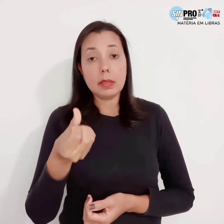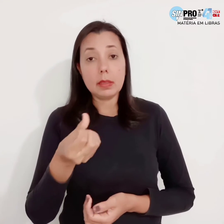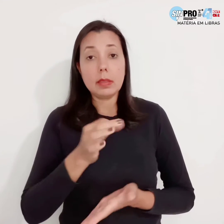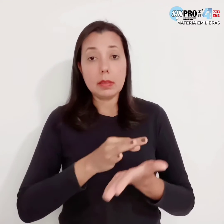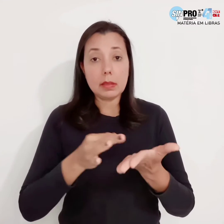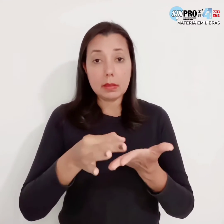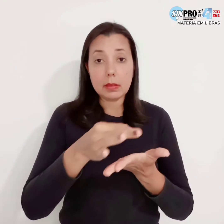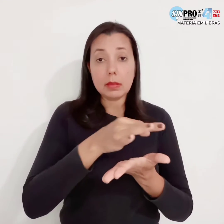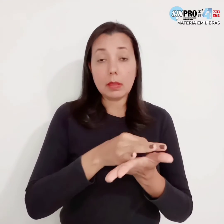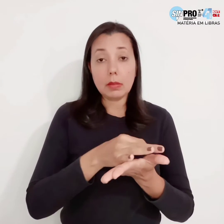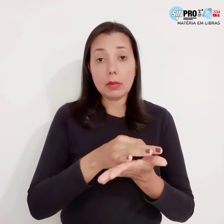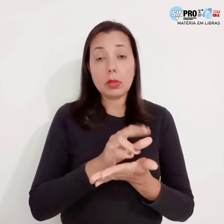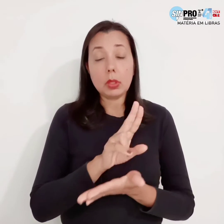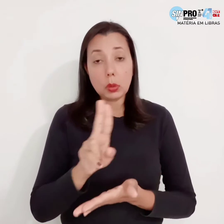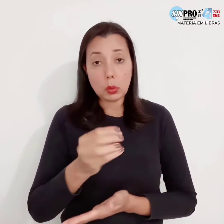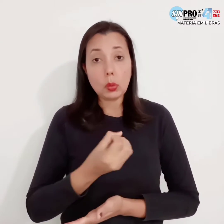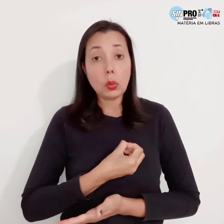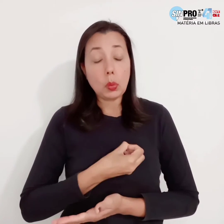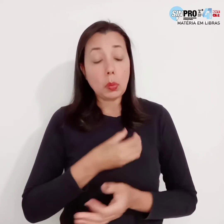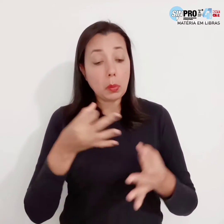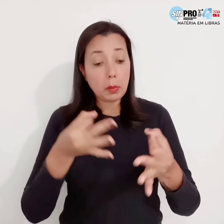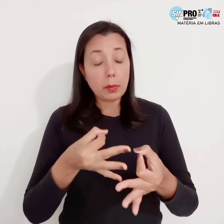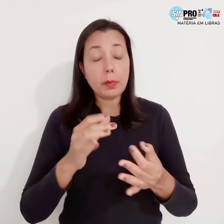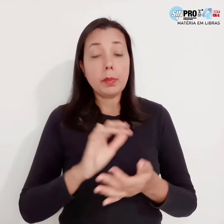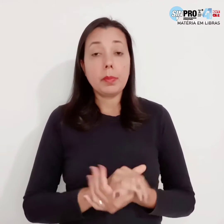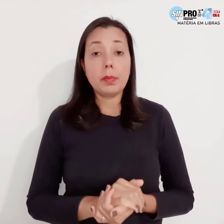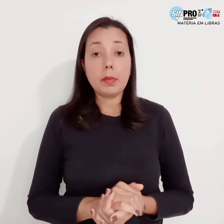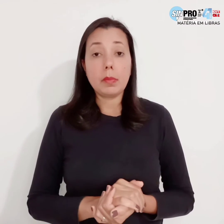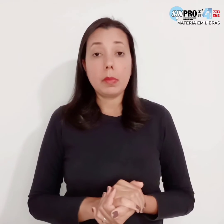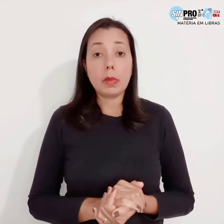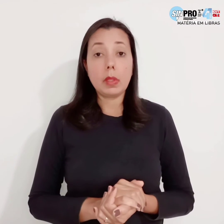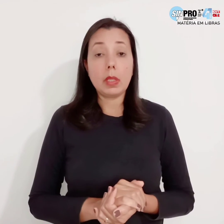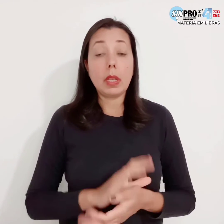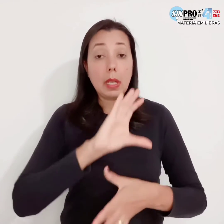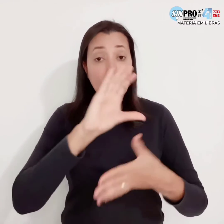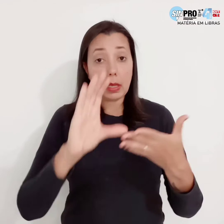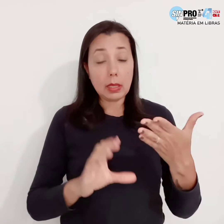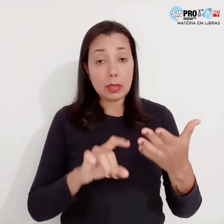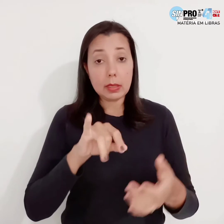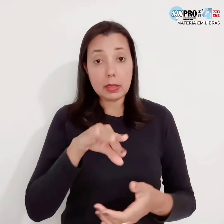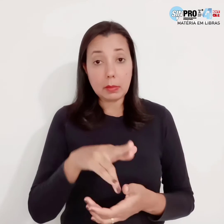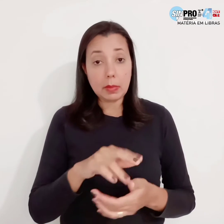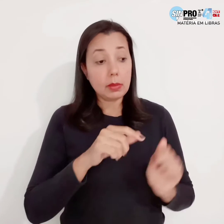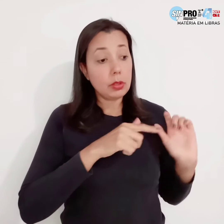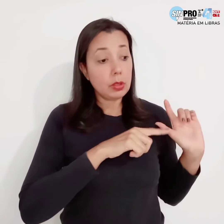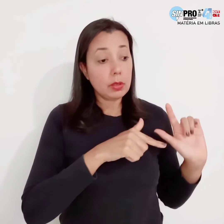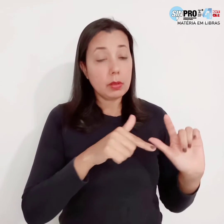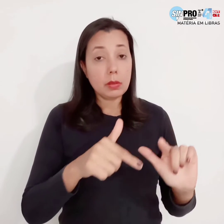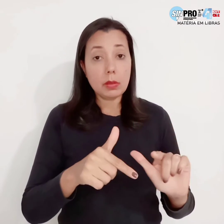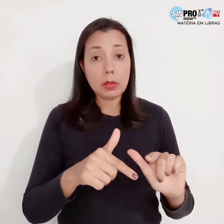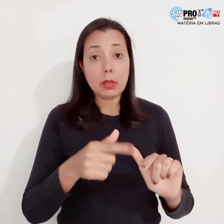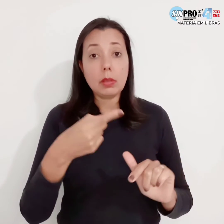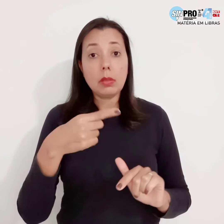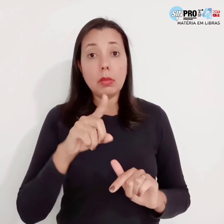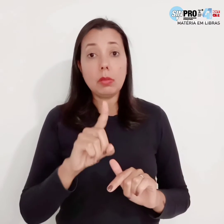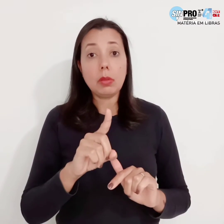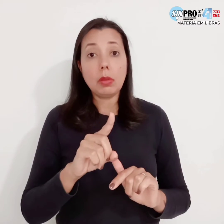3.755,76. Em números absolutos, a classe média tradicional foi